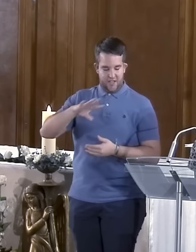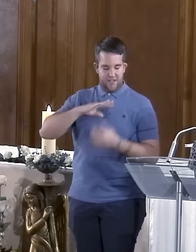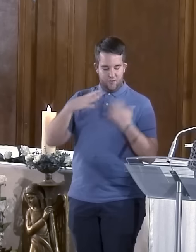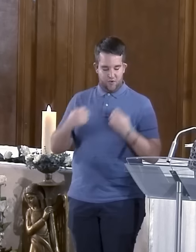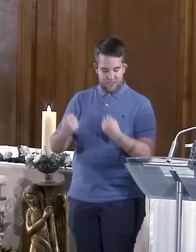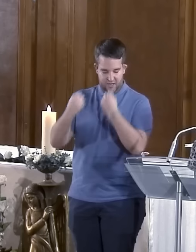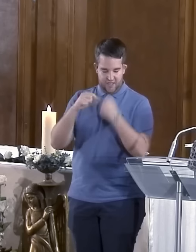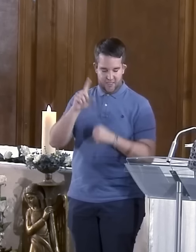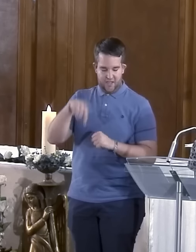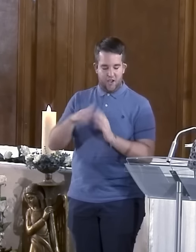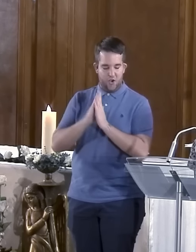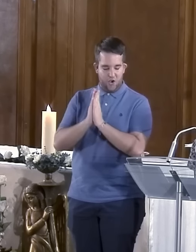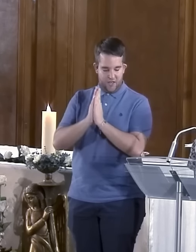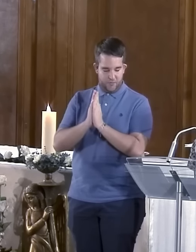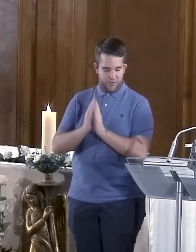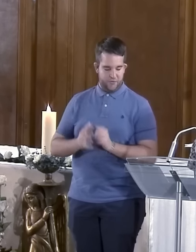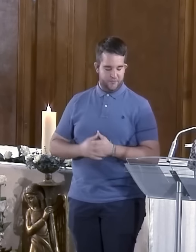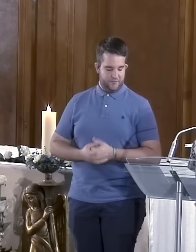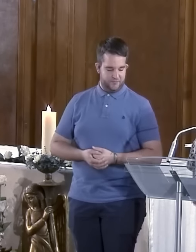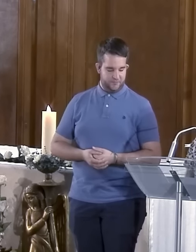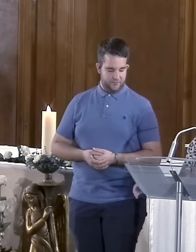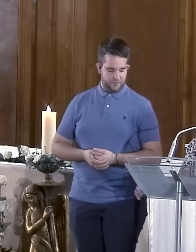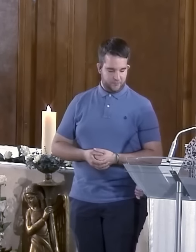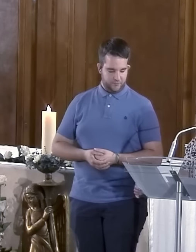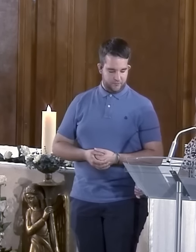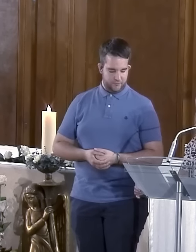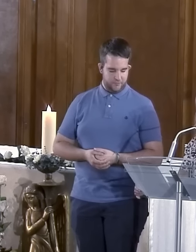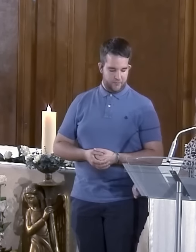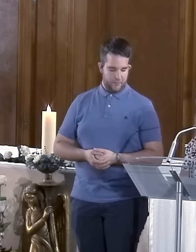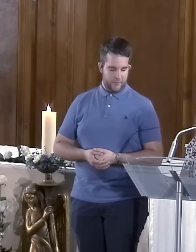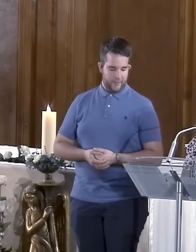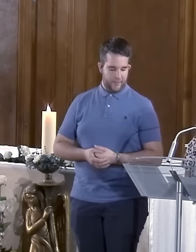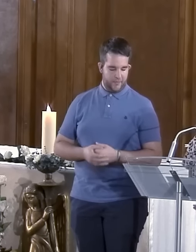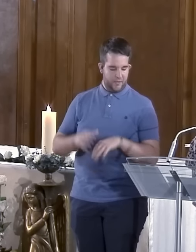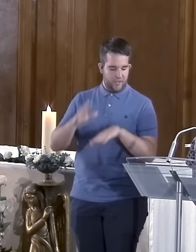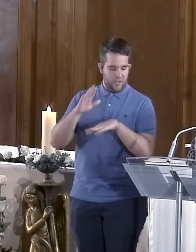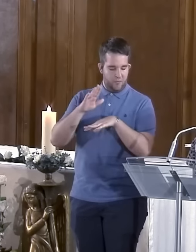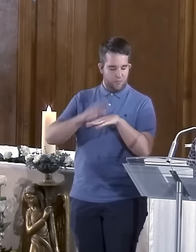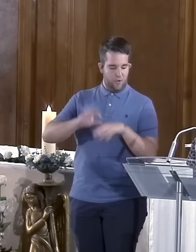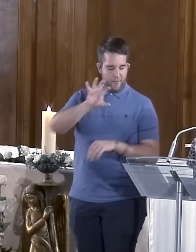gracia y su fortaleza. Oremos. Escúchanos, Señor.